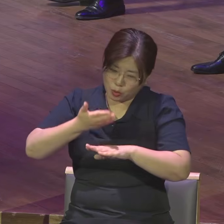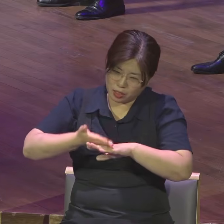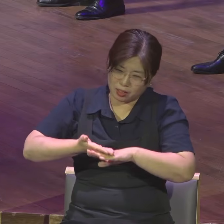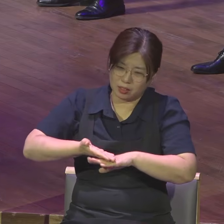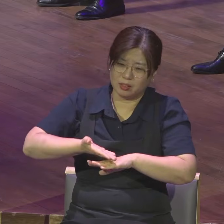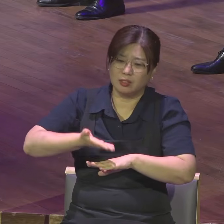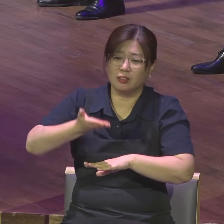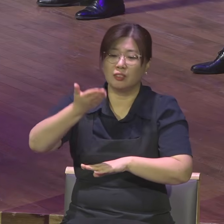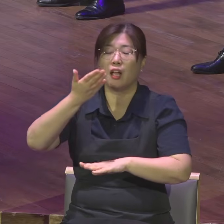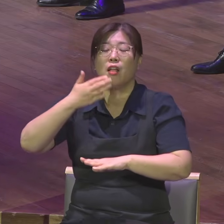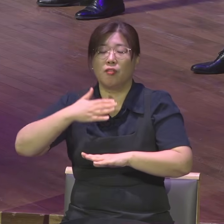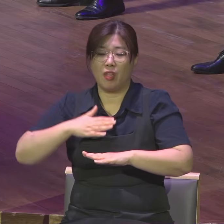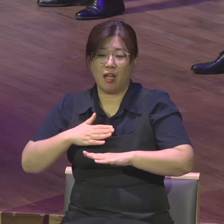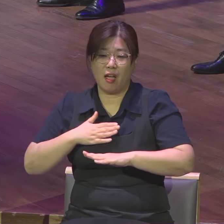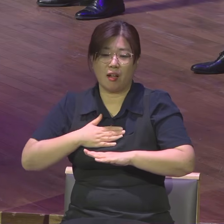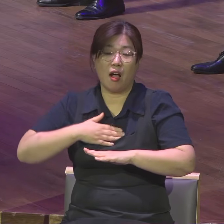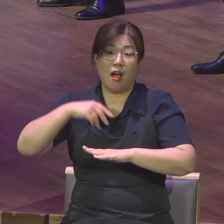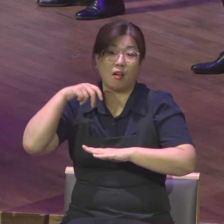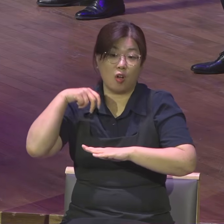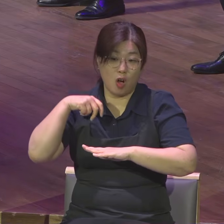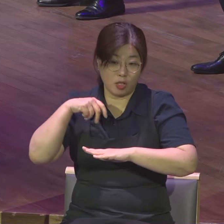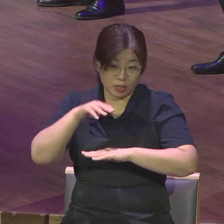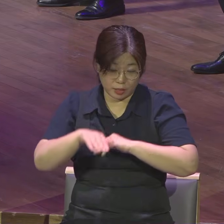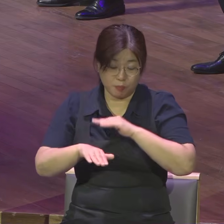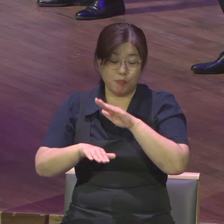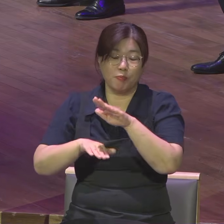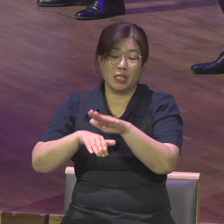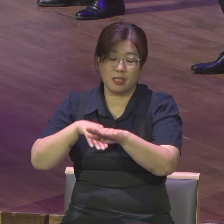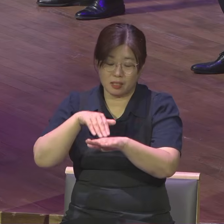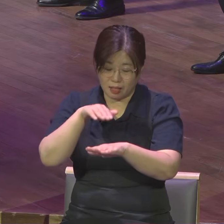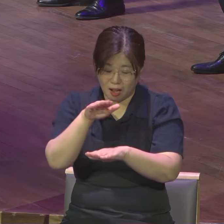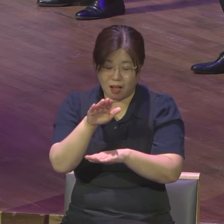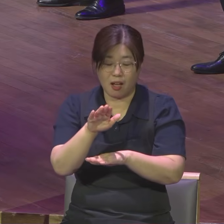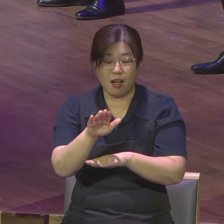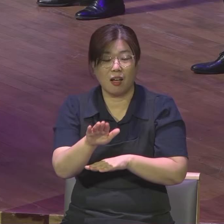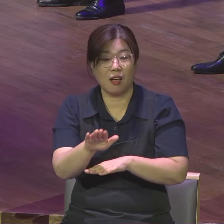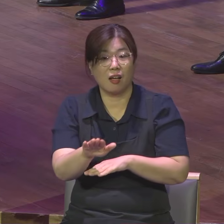반석 위 내가